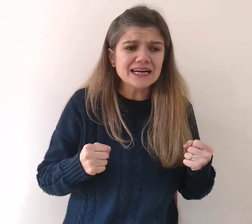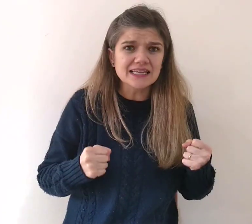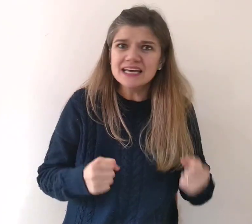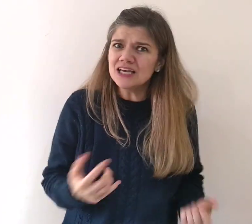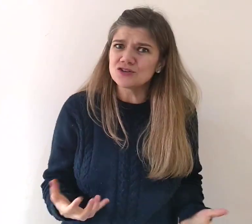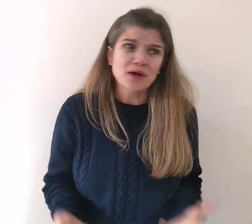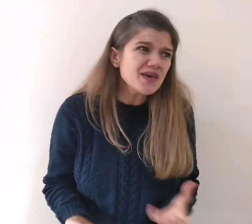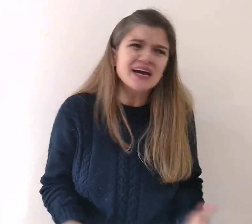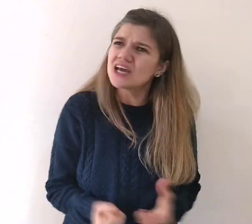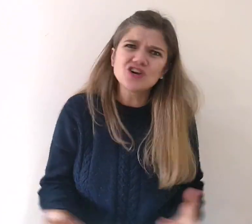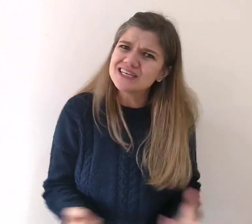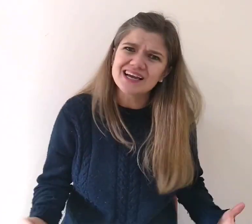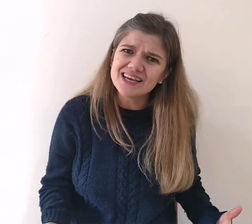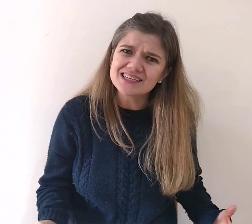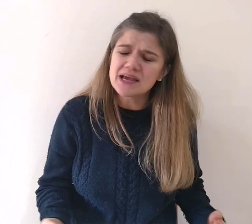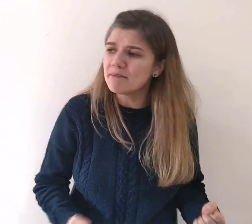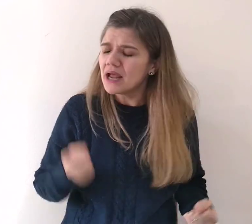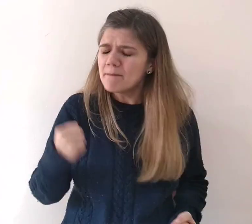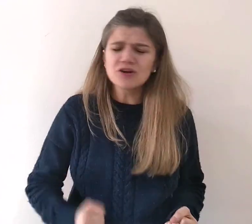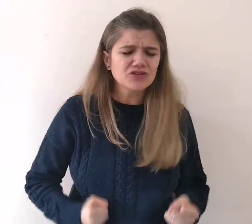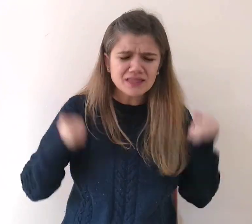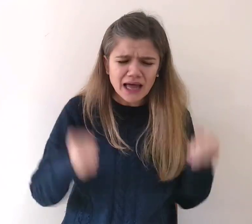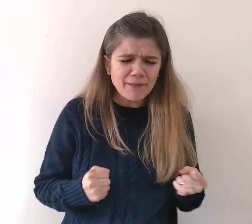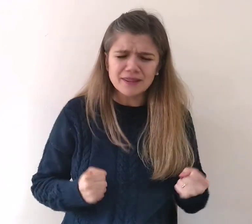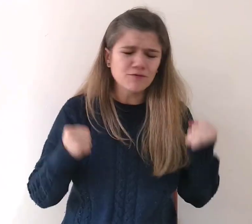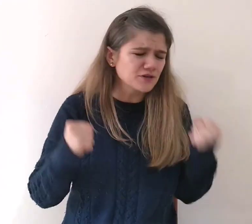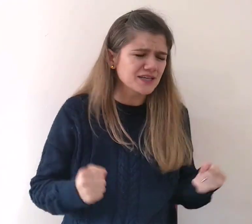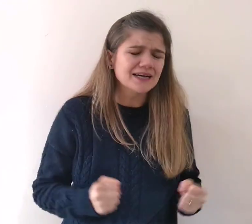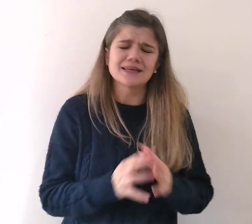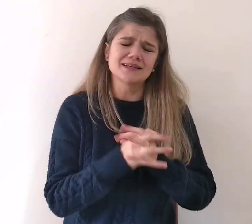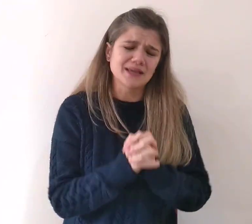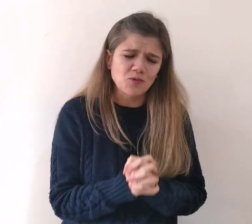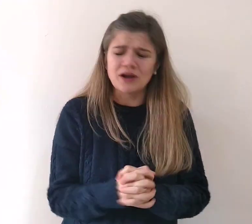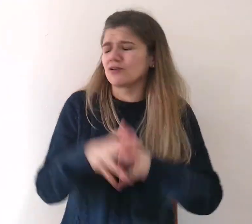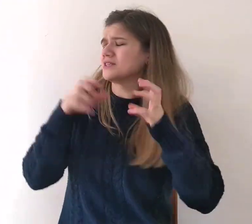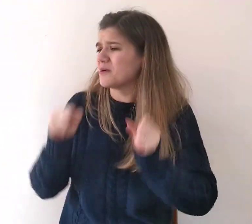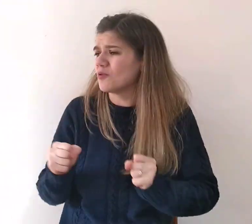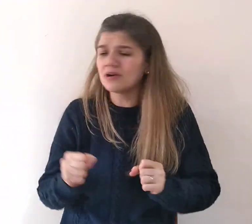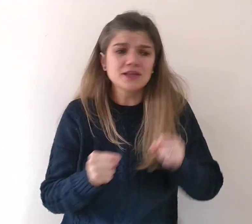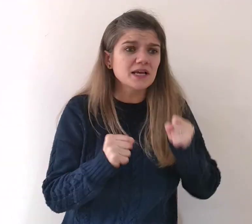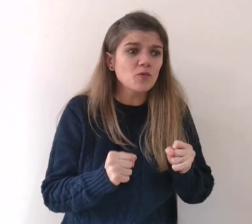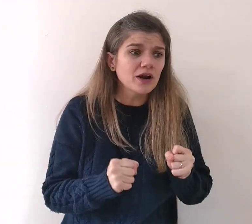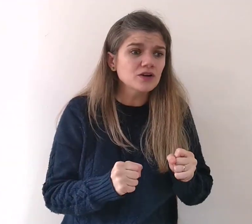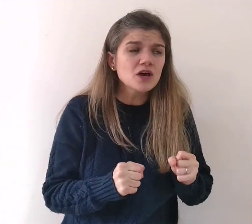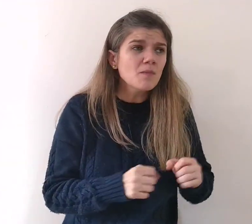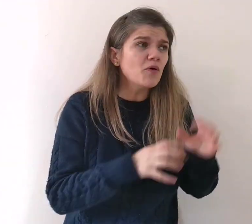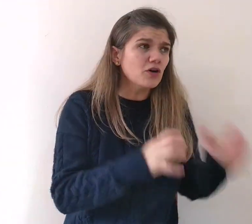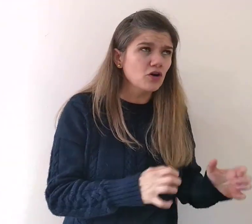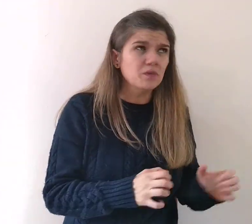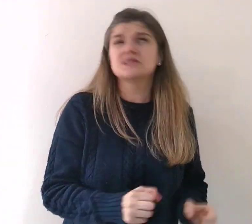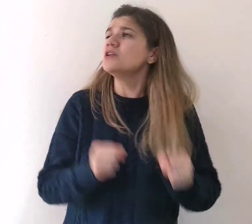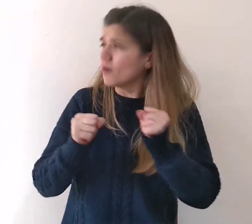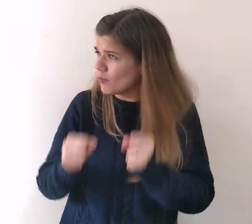esforzarse. Ellos sabían que no les salía siempre, pero trataban de esforzarse, de ser buenos, de ser buenos, de ser buenos, buenos con los vecinos,